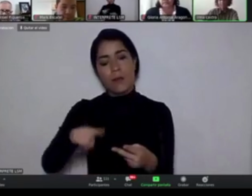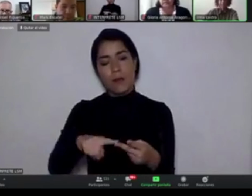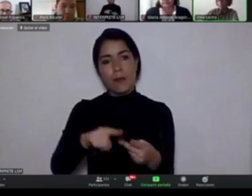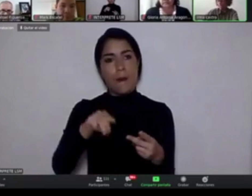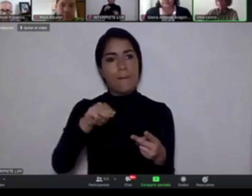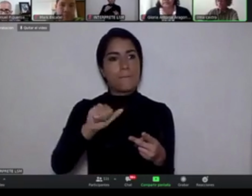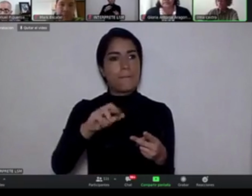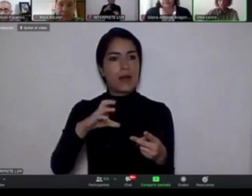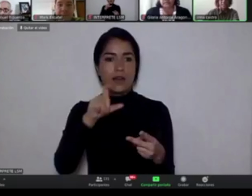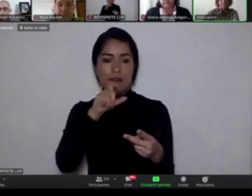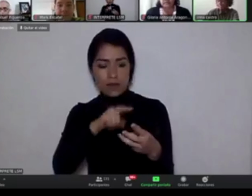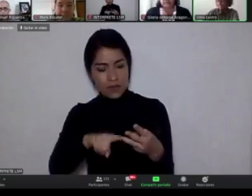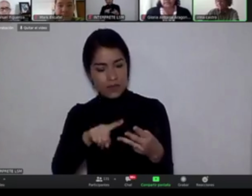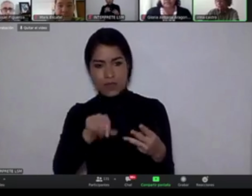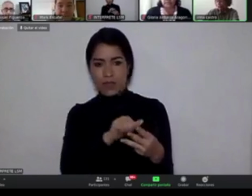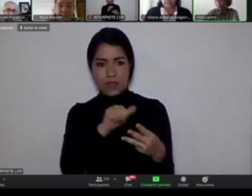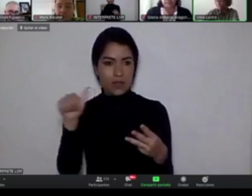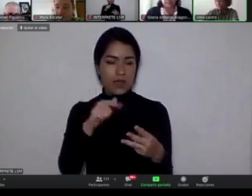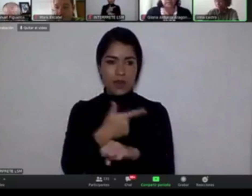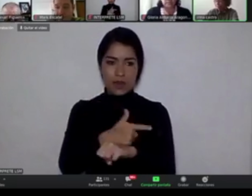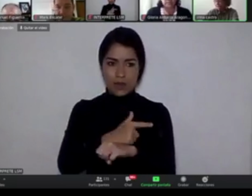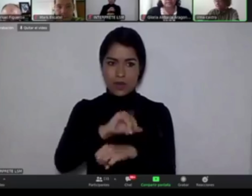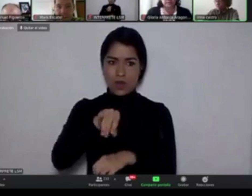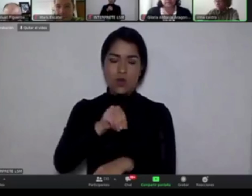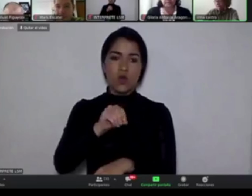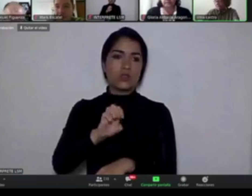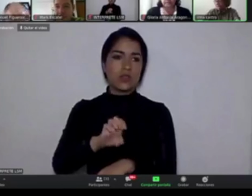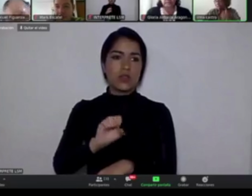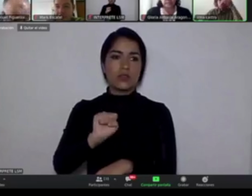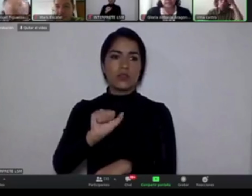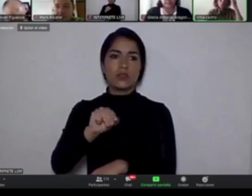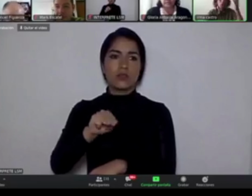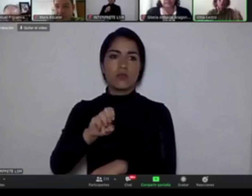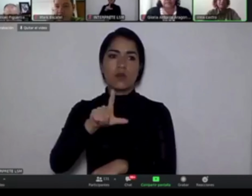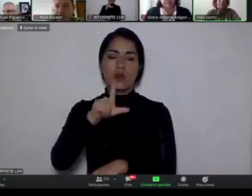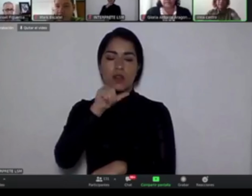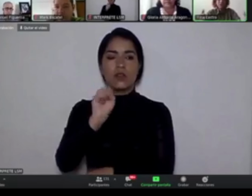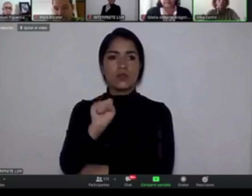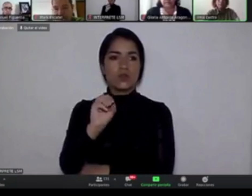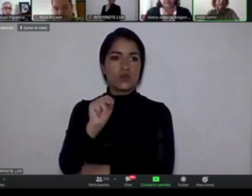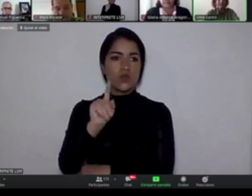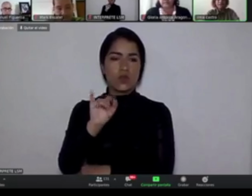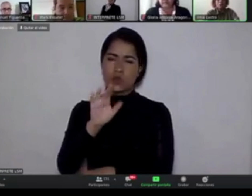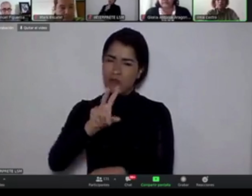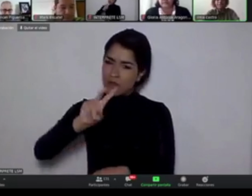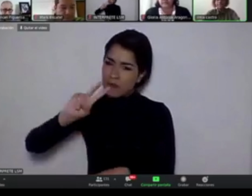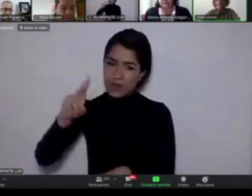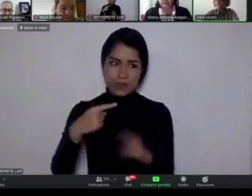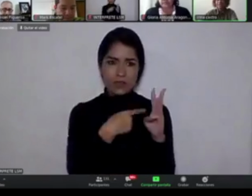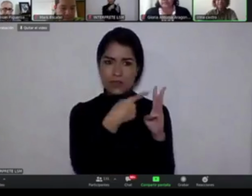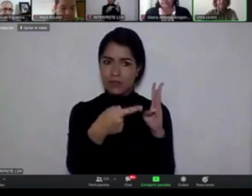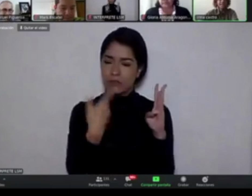Jonathan Camacho y al licenciado José Samuel Soto de verdad un panel muy